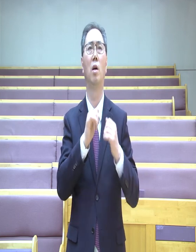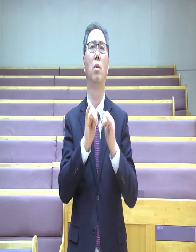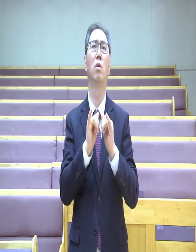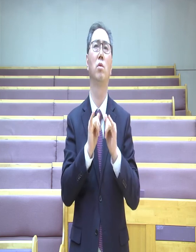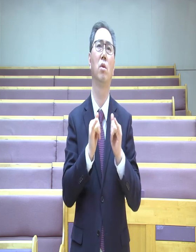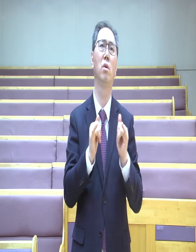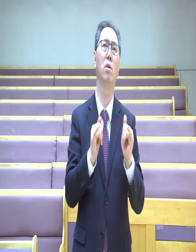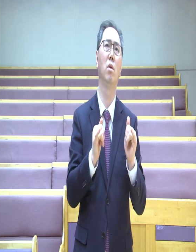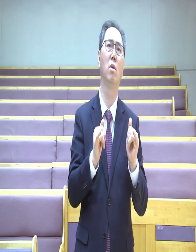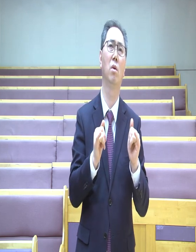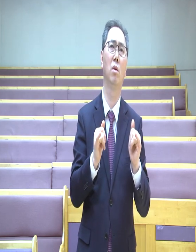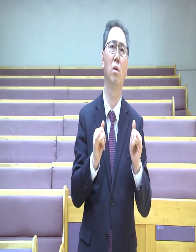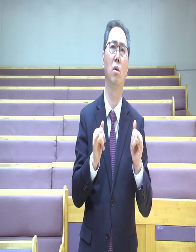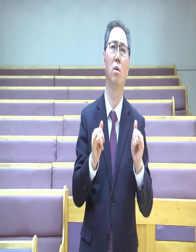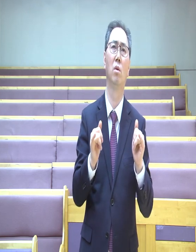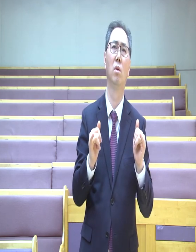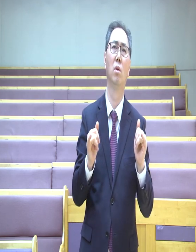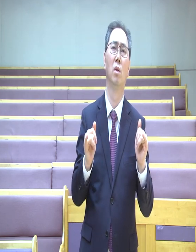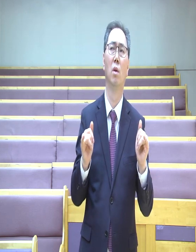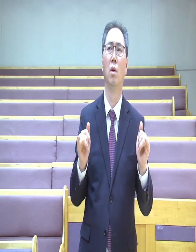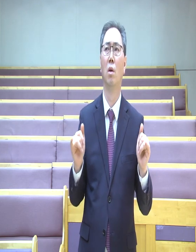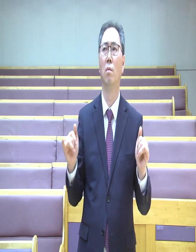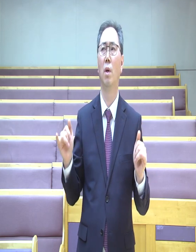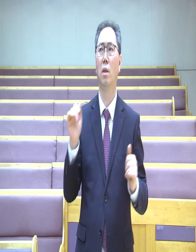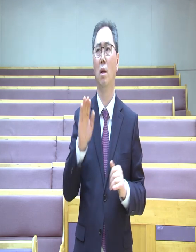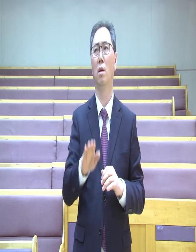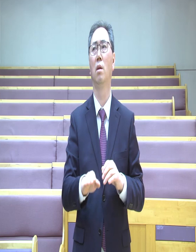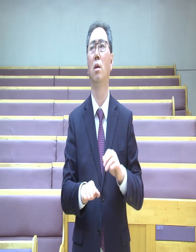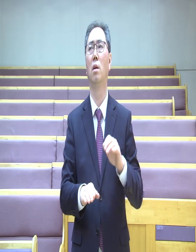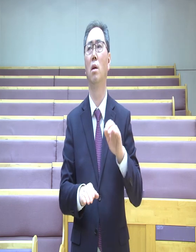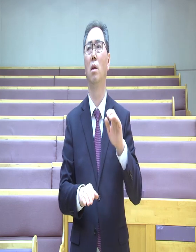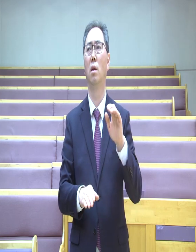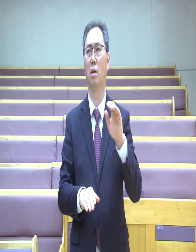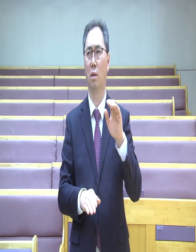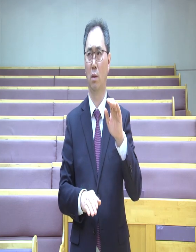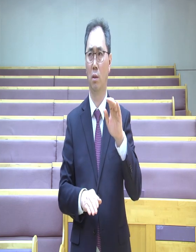포악한 로마 병정